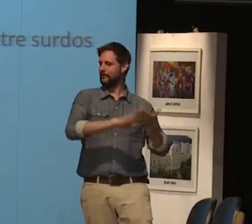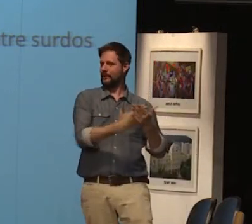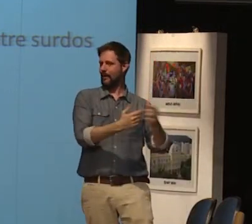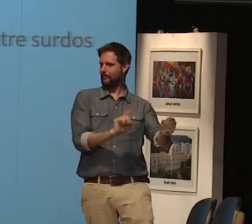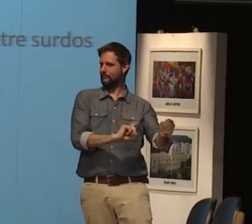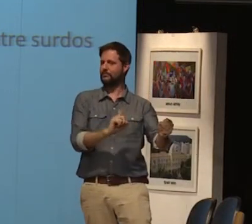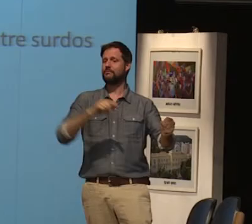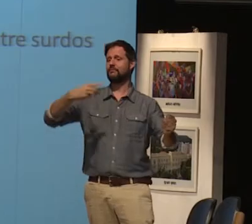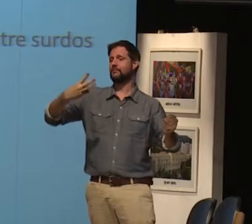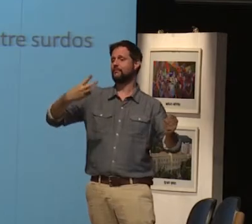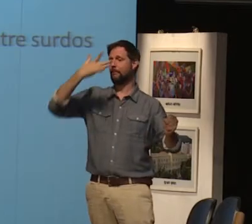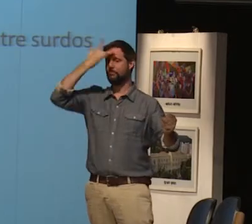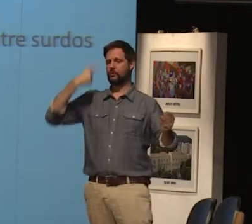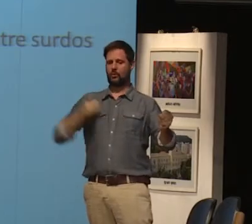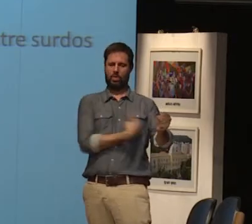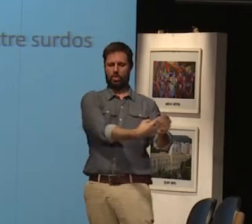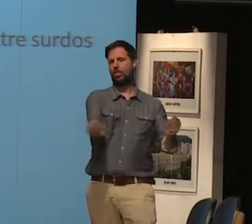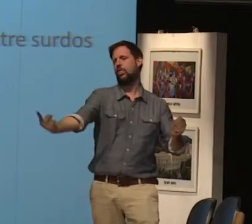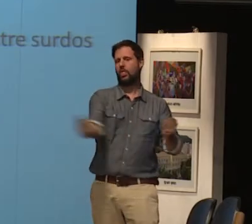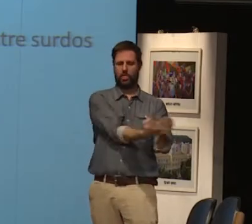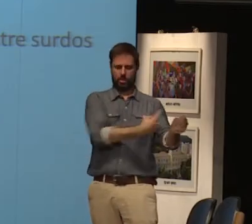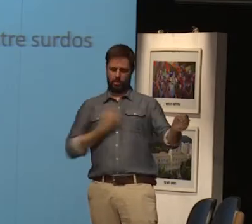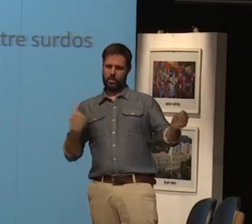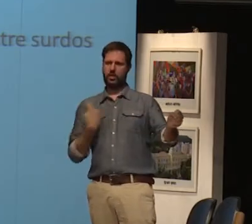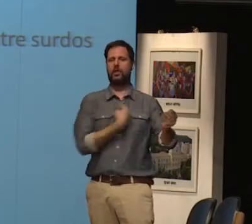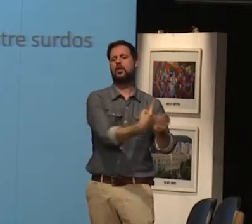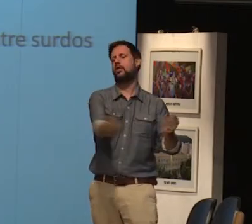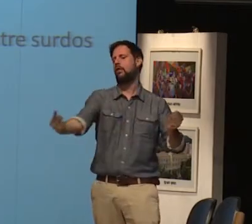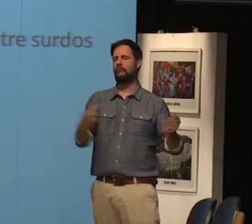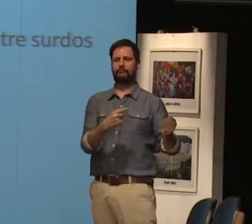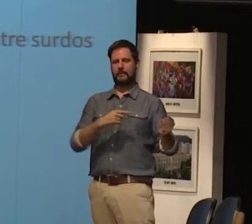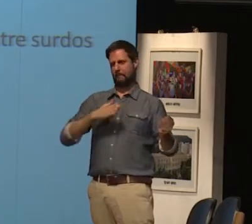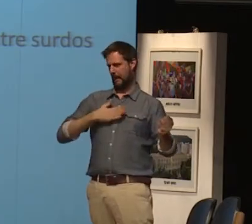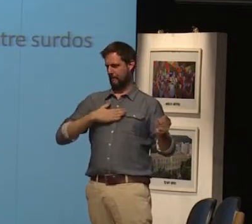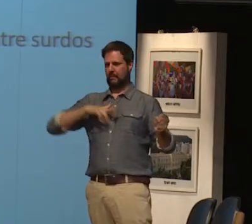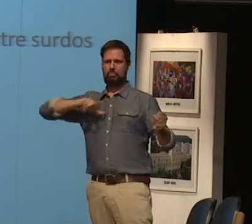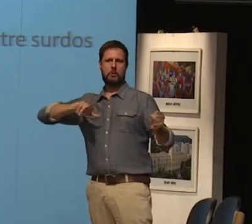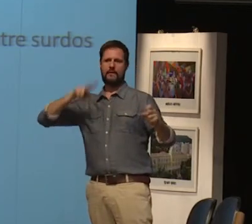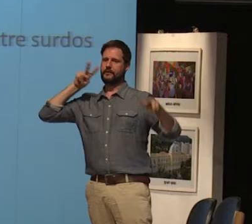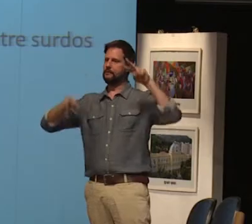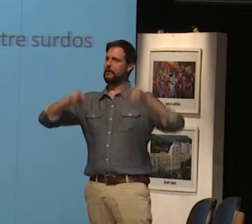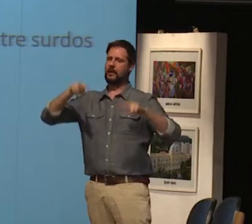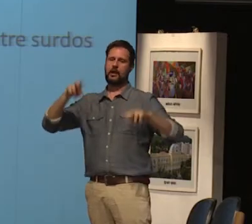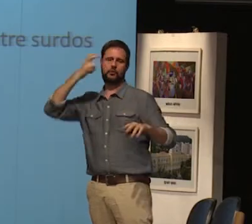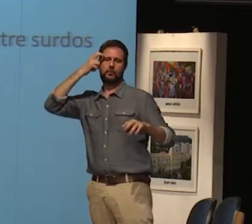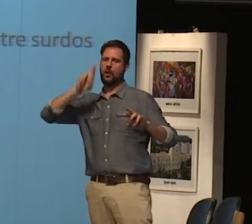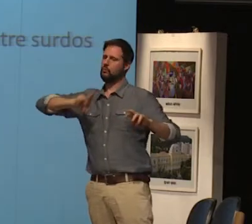Não significa que ter o intérprete, né, fazer essa participação, essa mediação pelo intérprete,